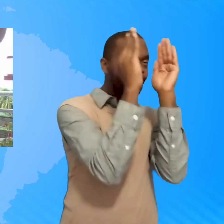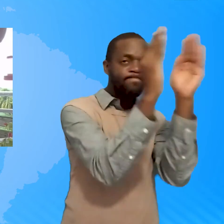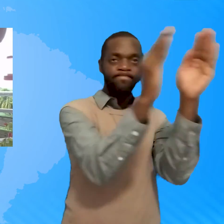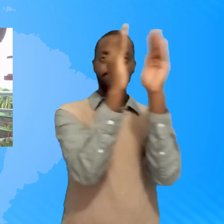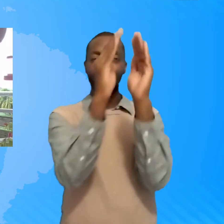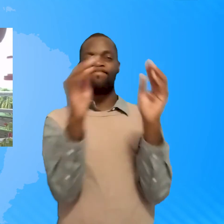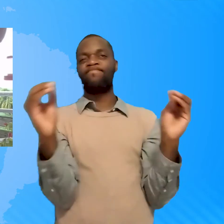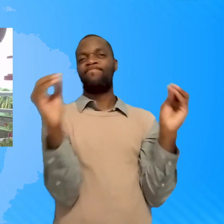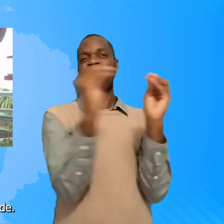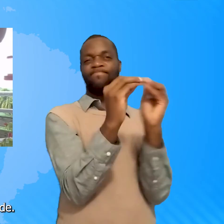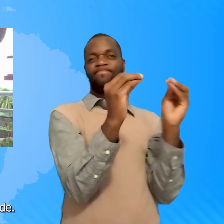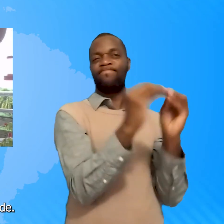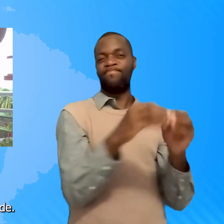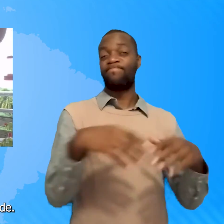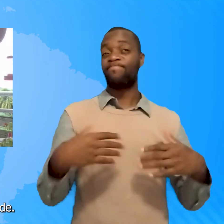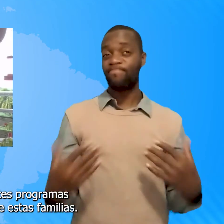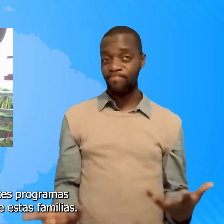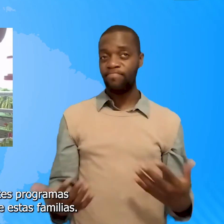llegar